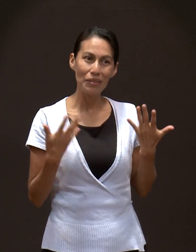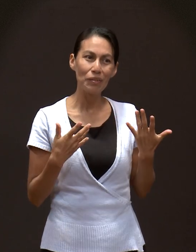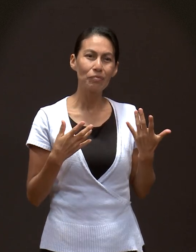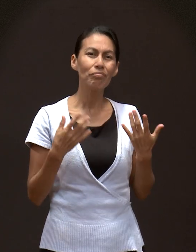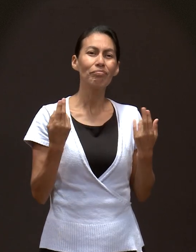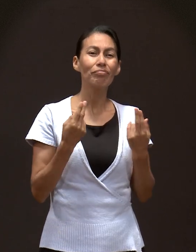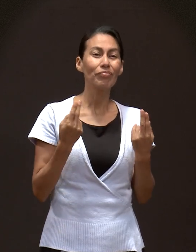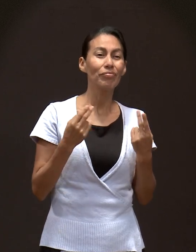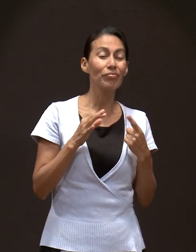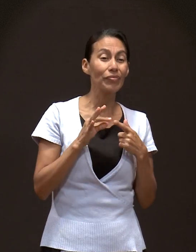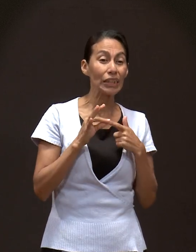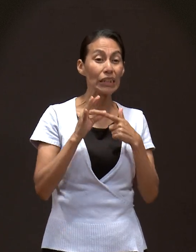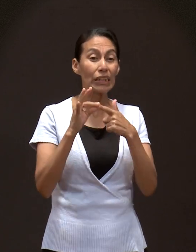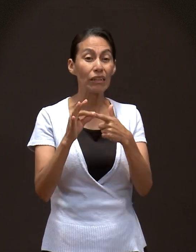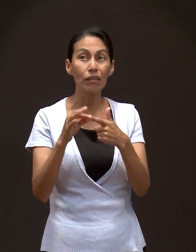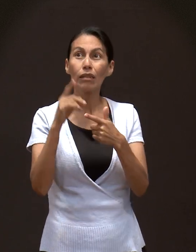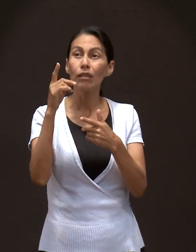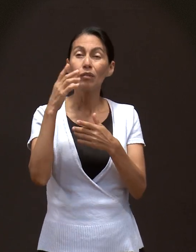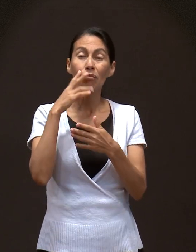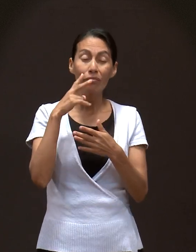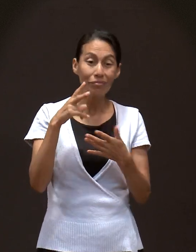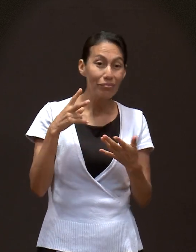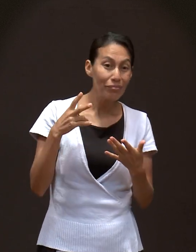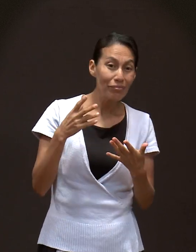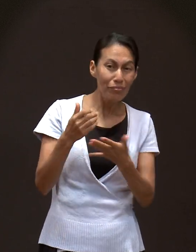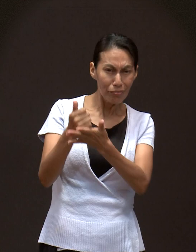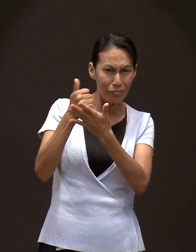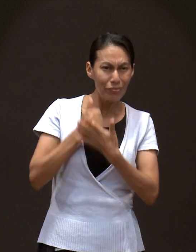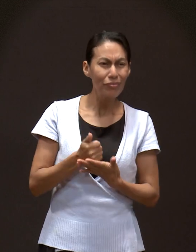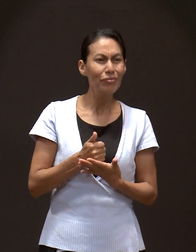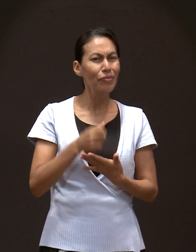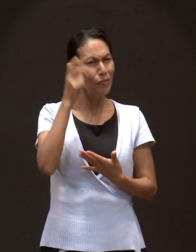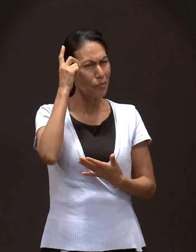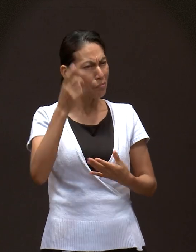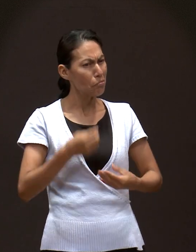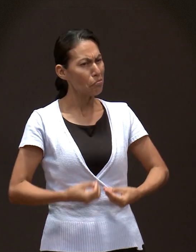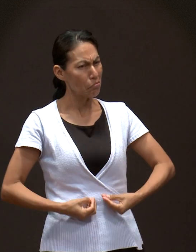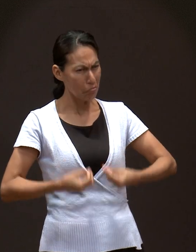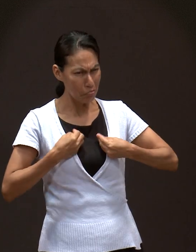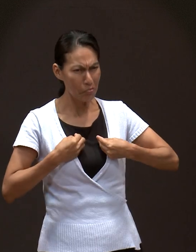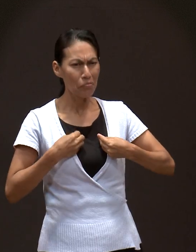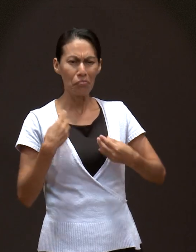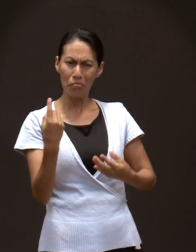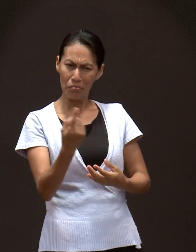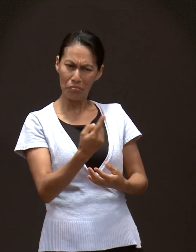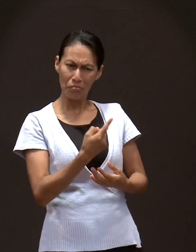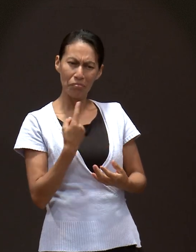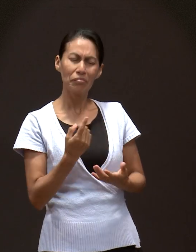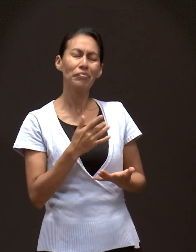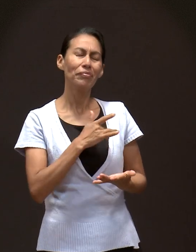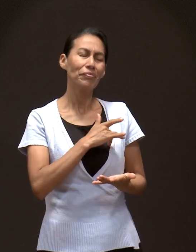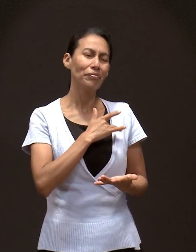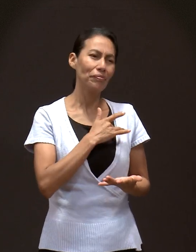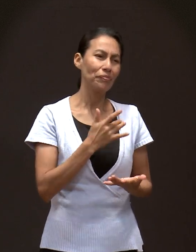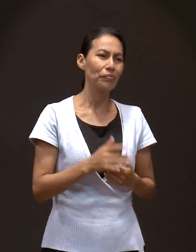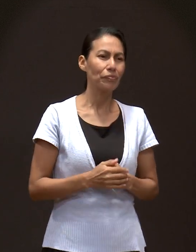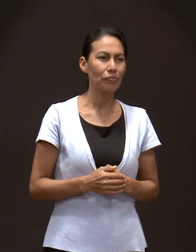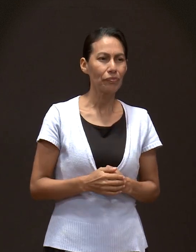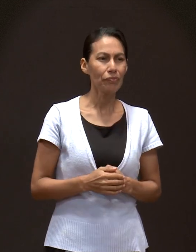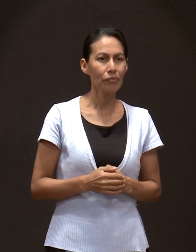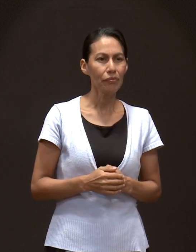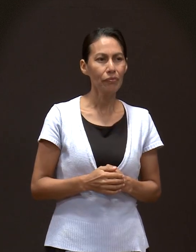dirección, Él nos da la dirección clara y precisa de lo que debemos hacer. Dios está vivo y se mueve entre nosotros.